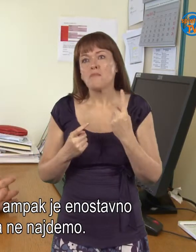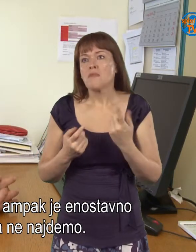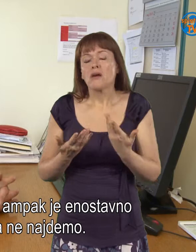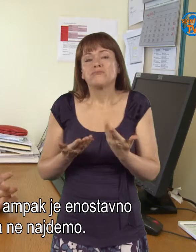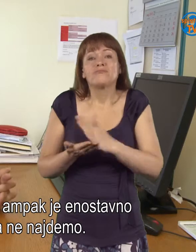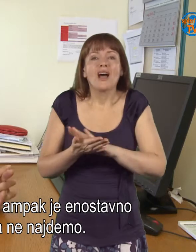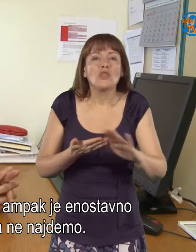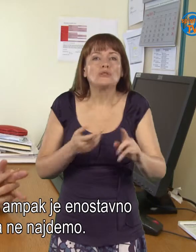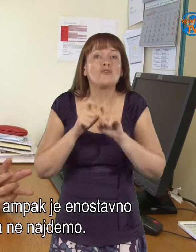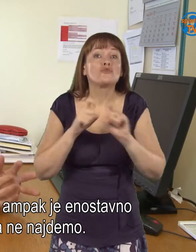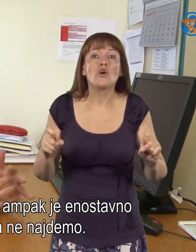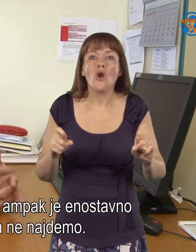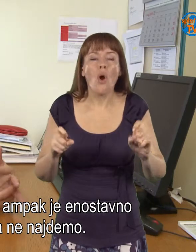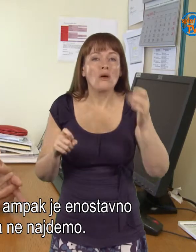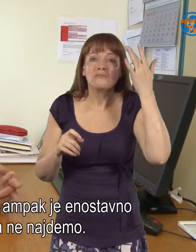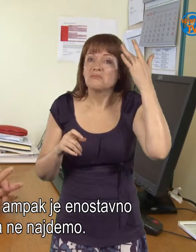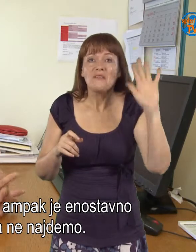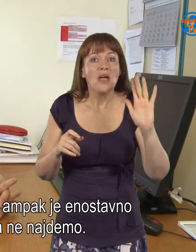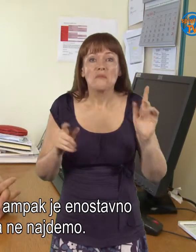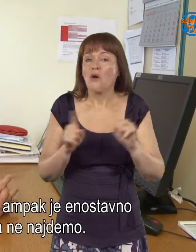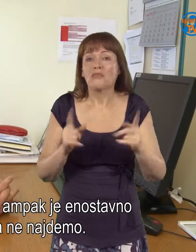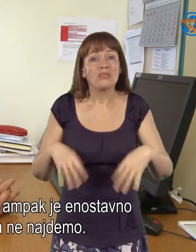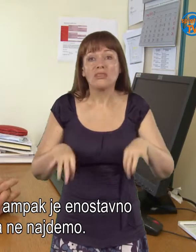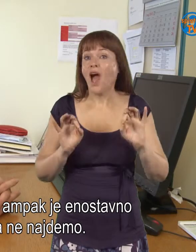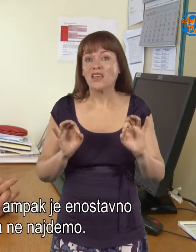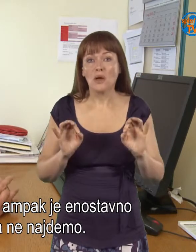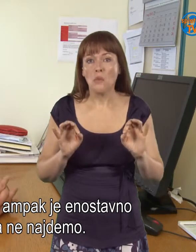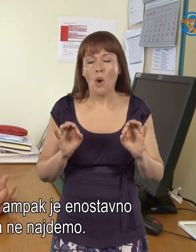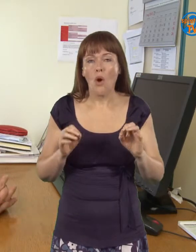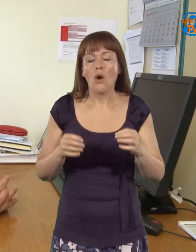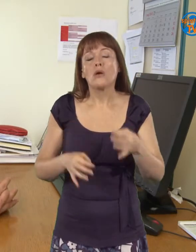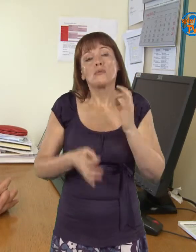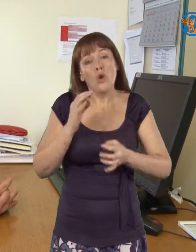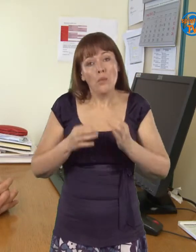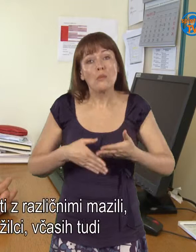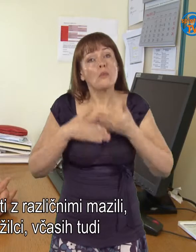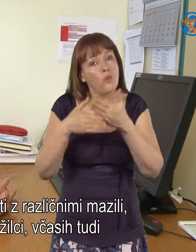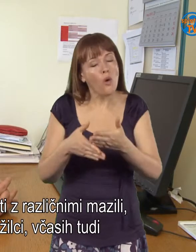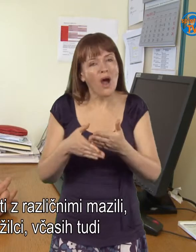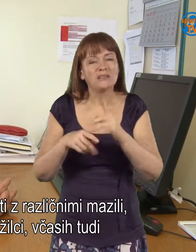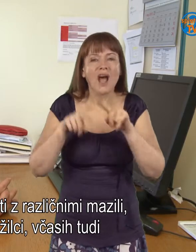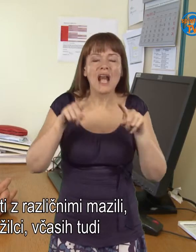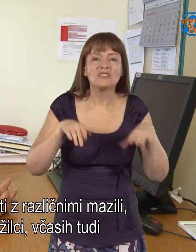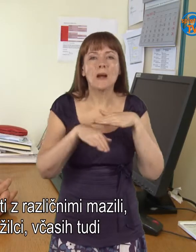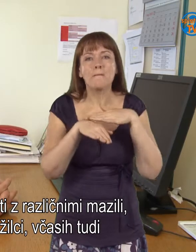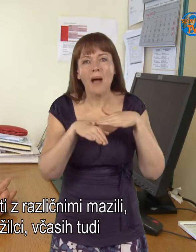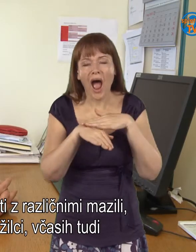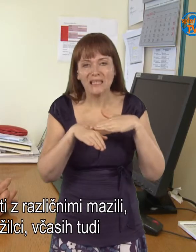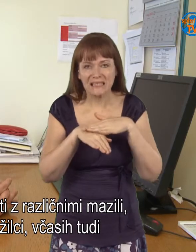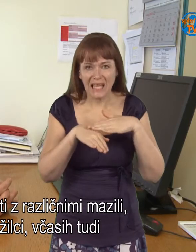enostavno razlog, ki ga ne najdemo. Skušamo pomagati z različnimi mazili,